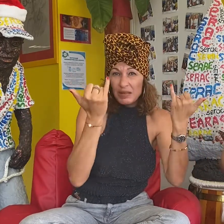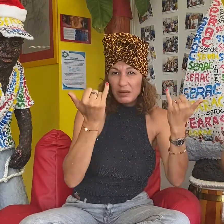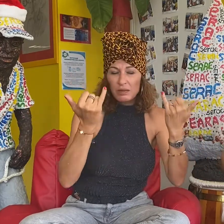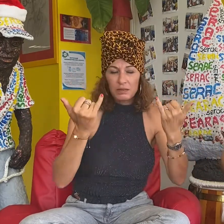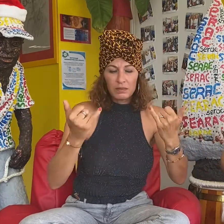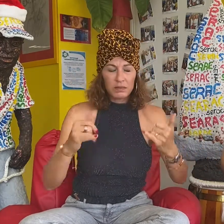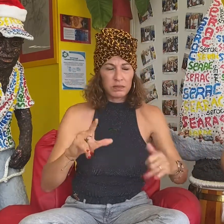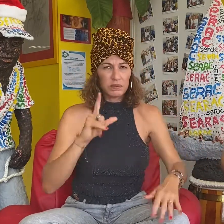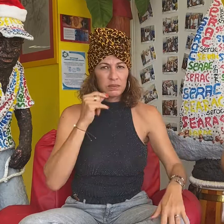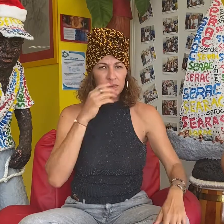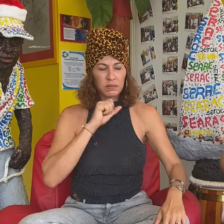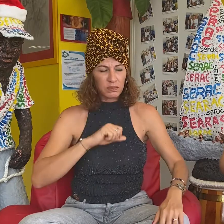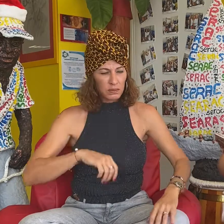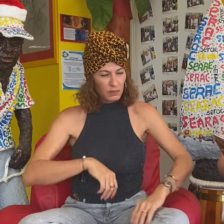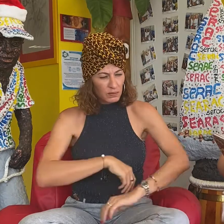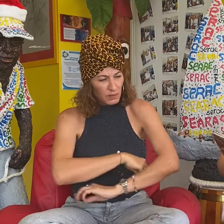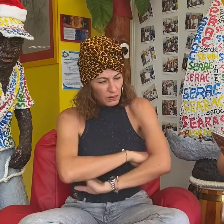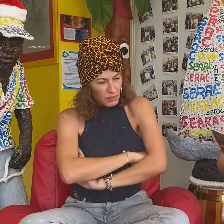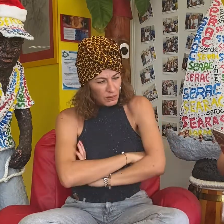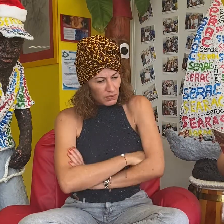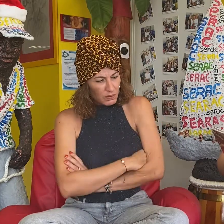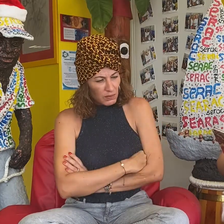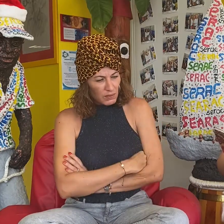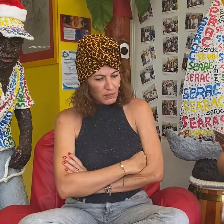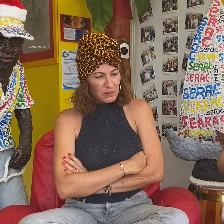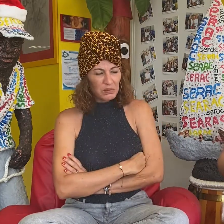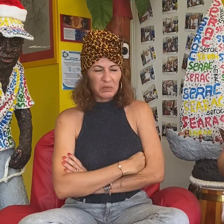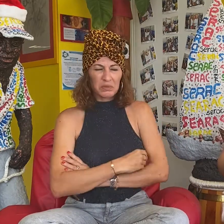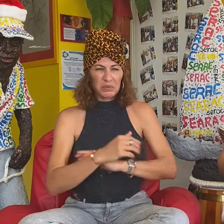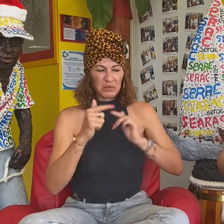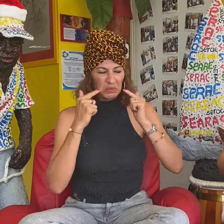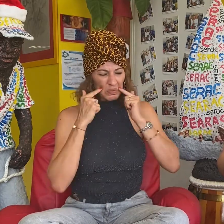Le Père Noël fait la moue, il est déçu.